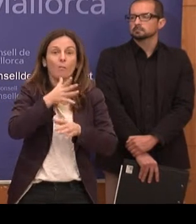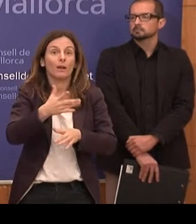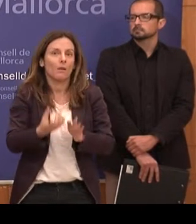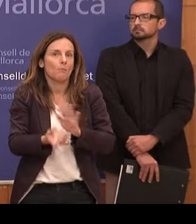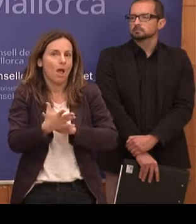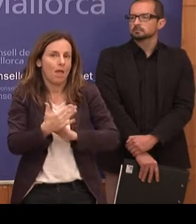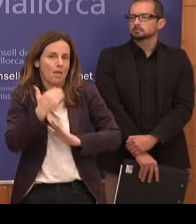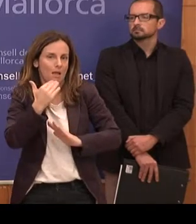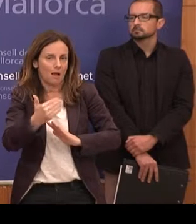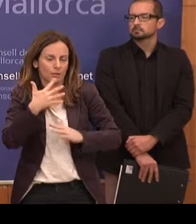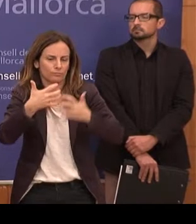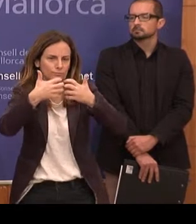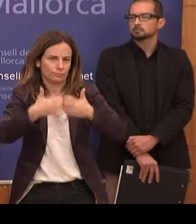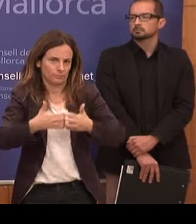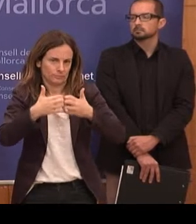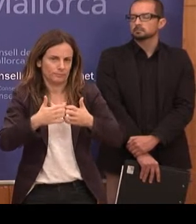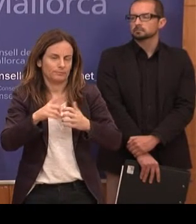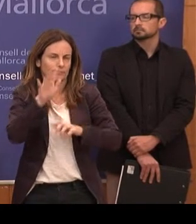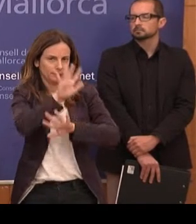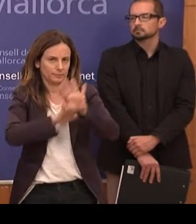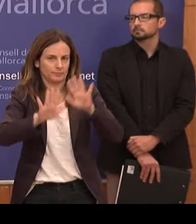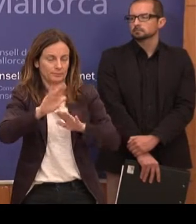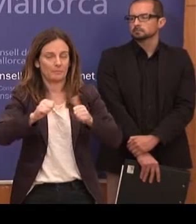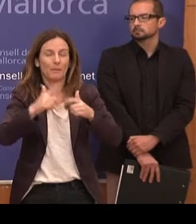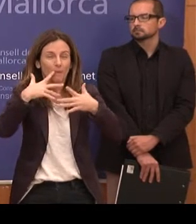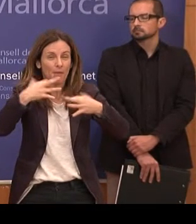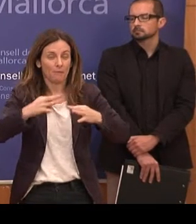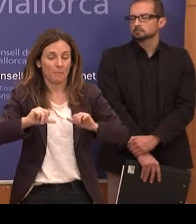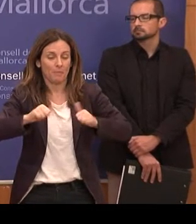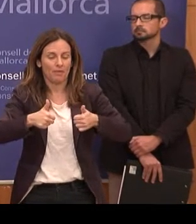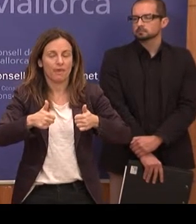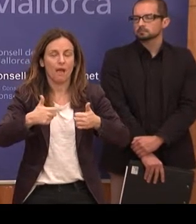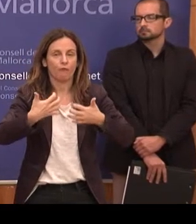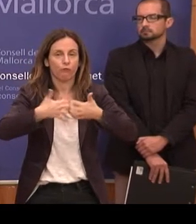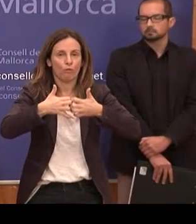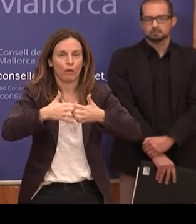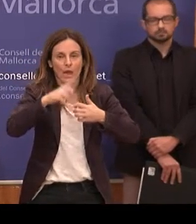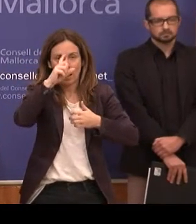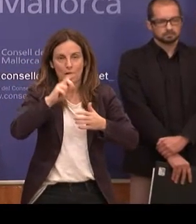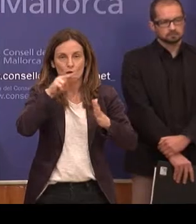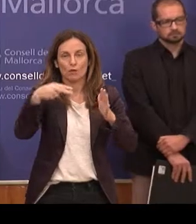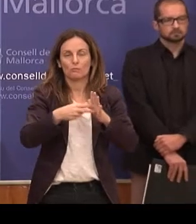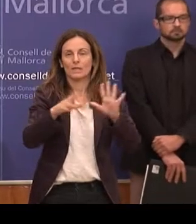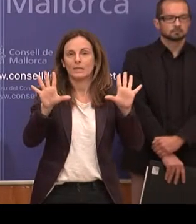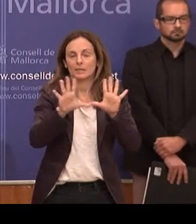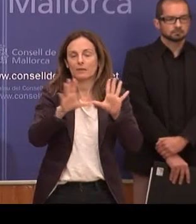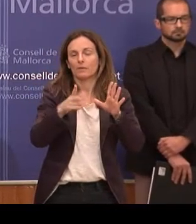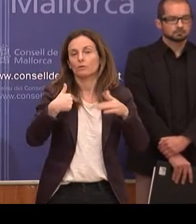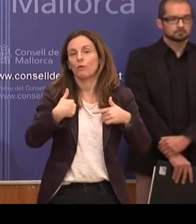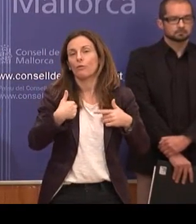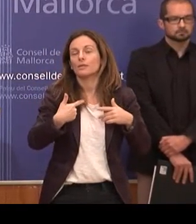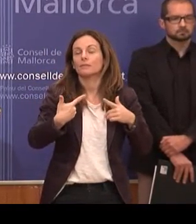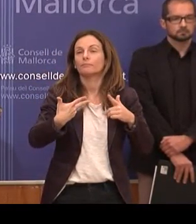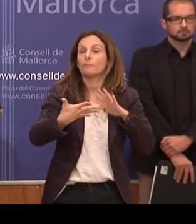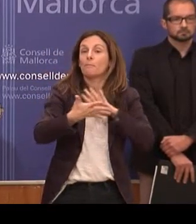'aquí no s'ha fet cap tràmit més. Ni s'ha iniciat l'expedient sancionador, ni s'ha iniciat l'expedient de